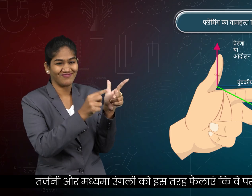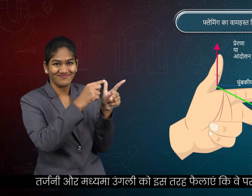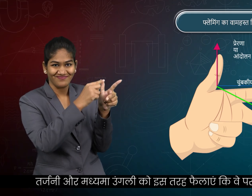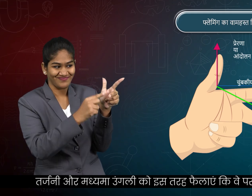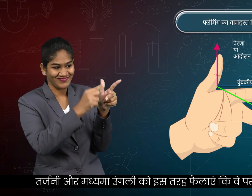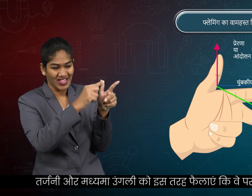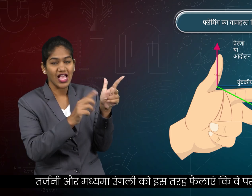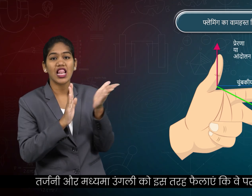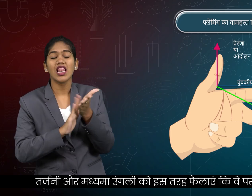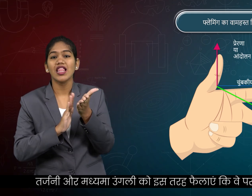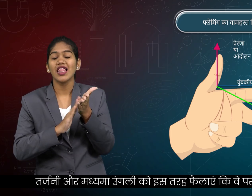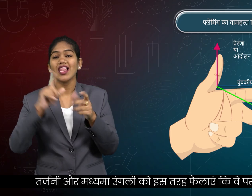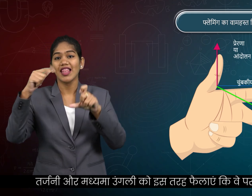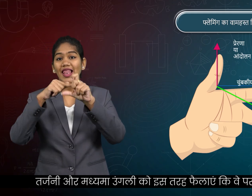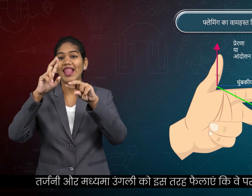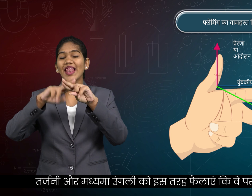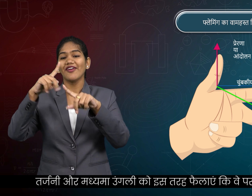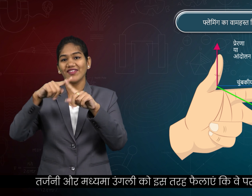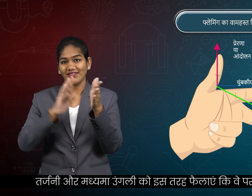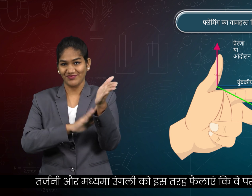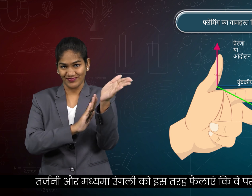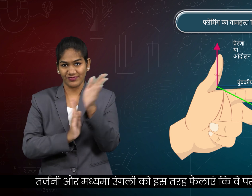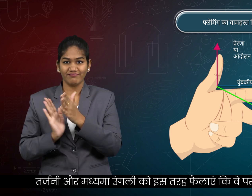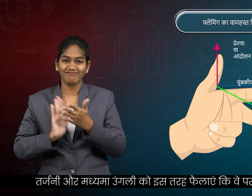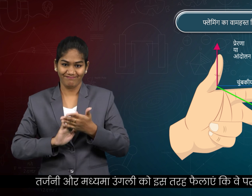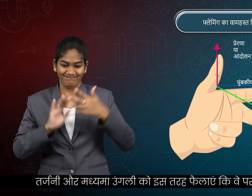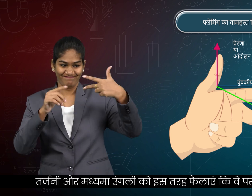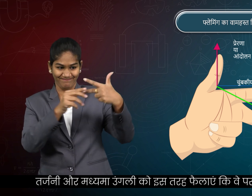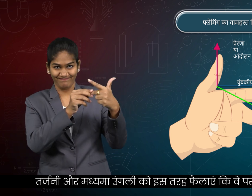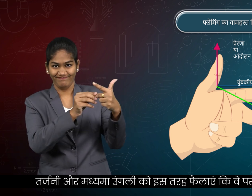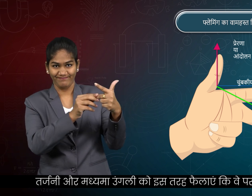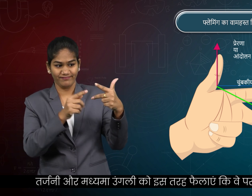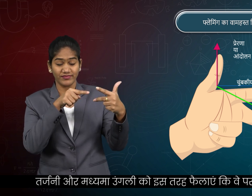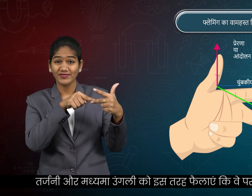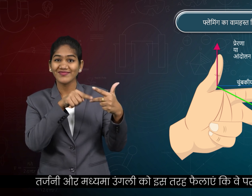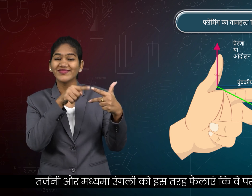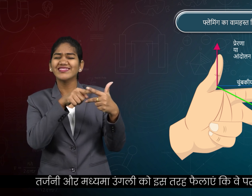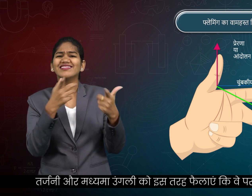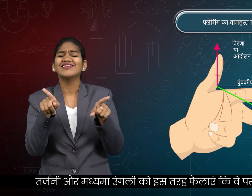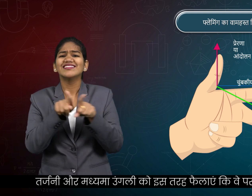इस तरह फ्लेमिंग की वे परस्पर लंबवत हो।